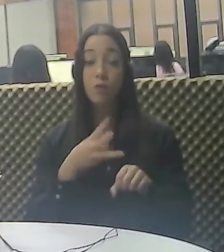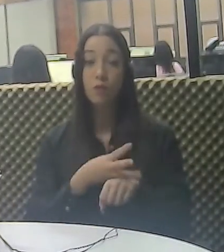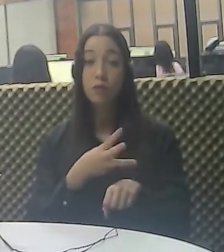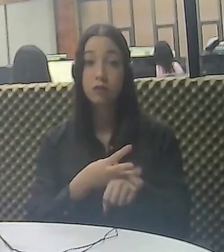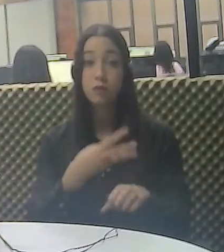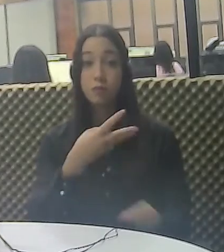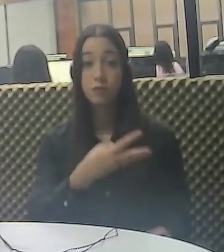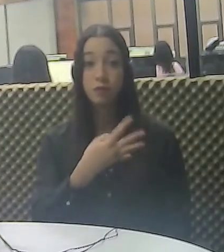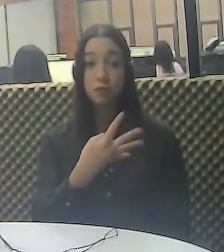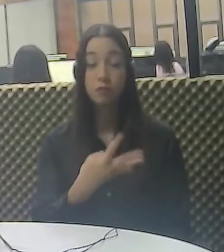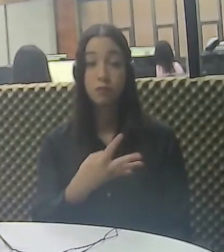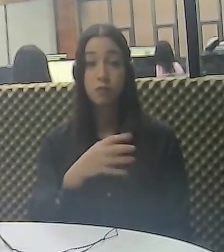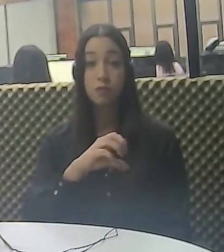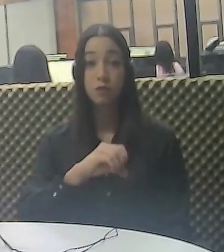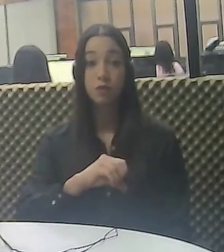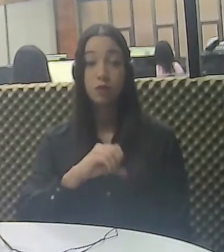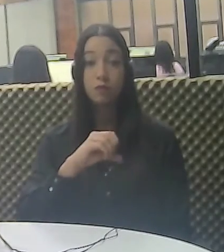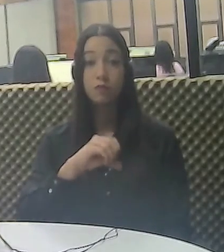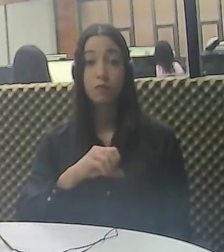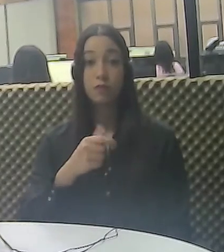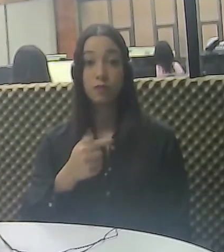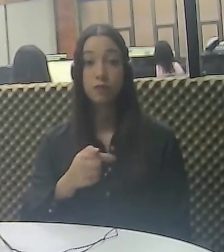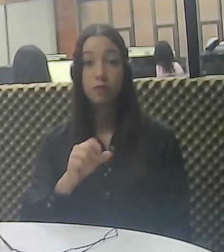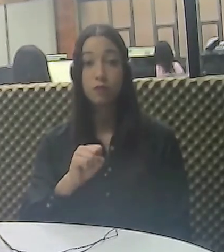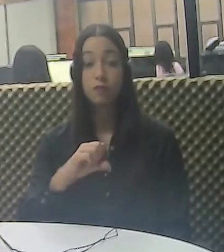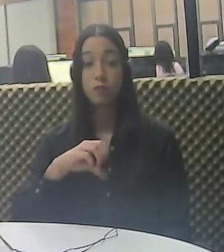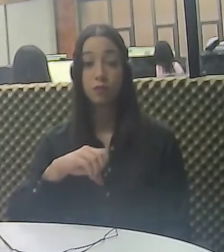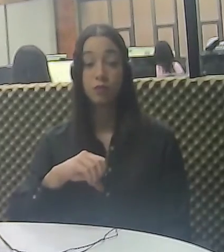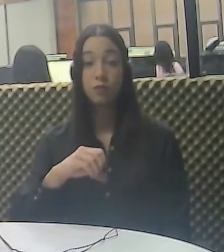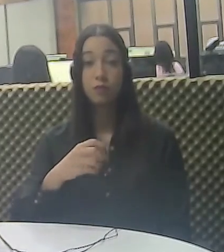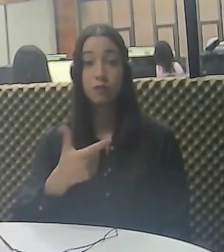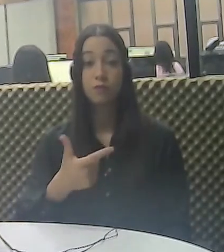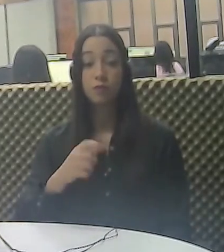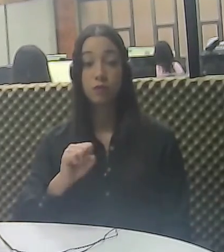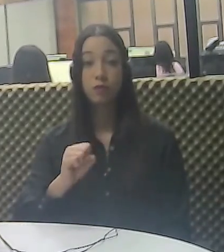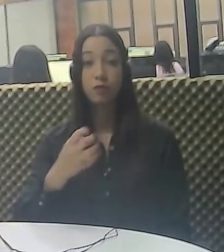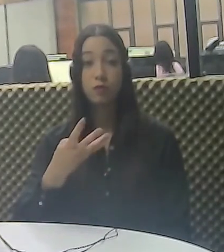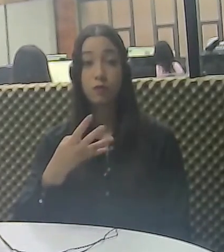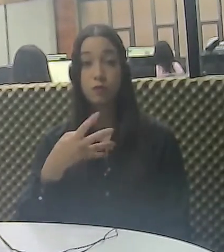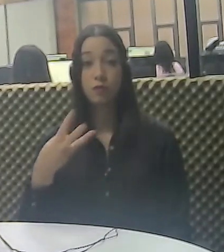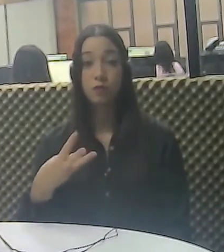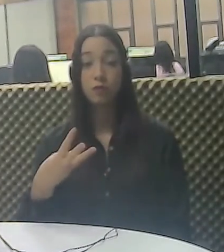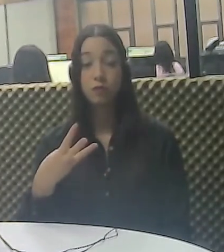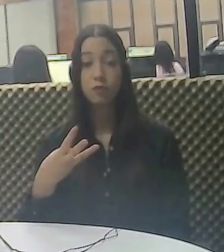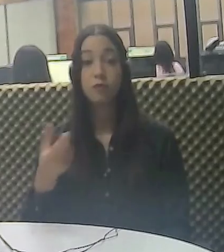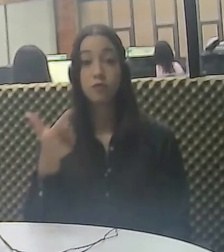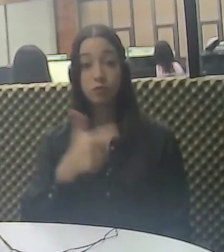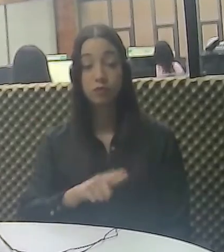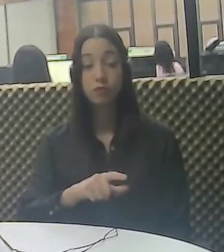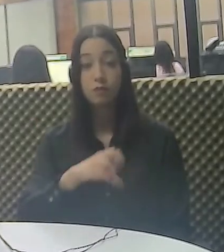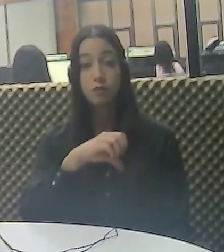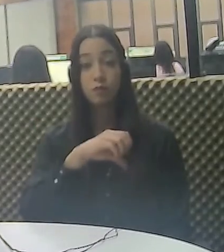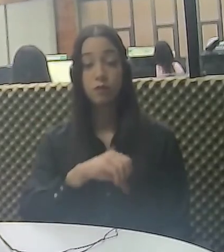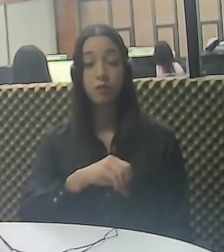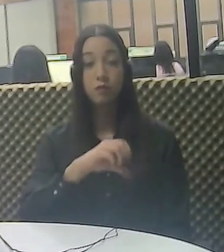34 99789 28 43 repetindo